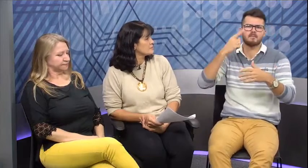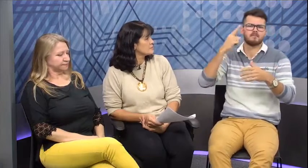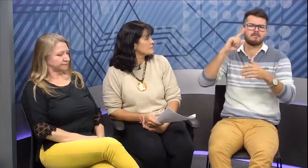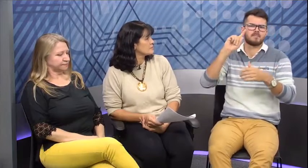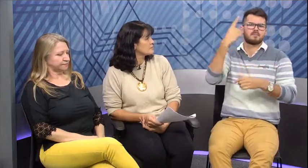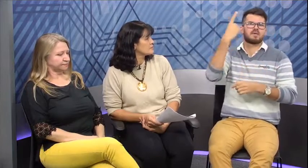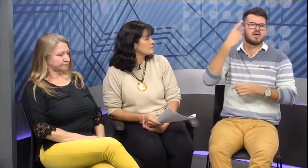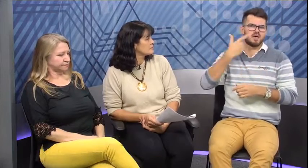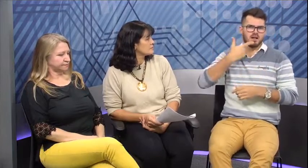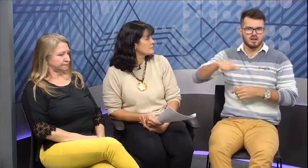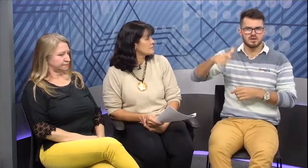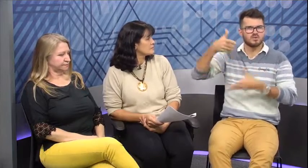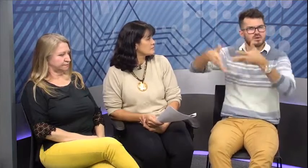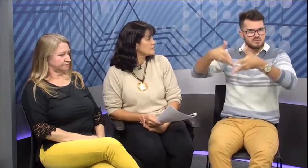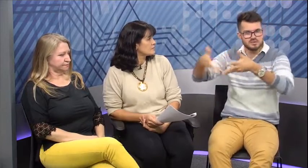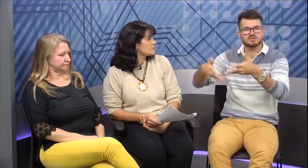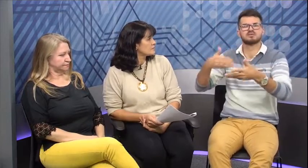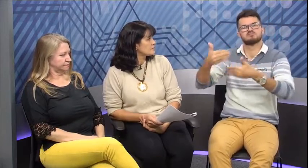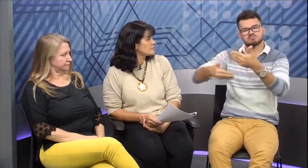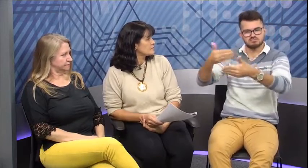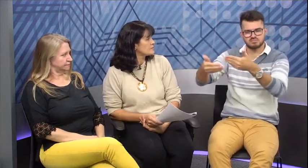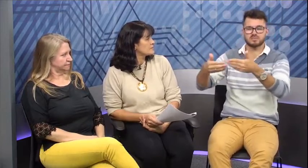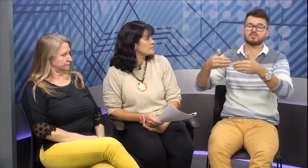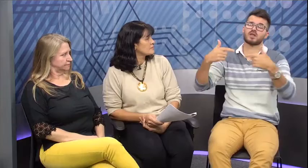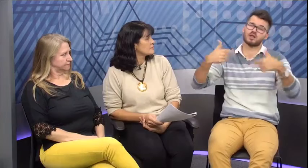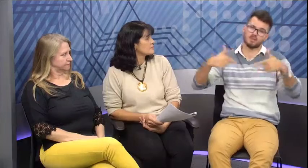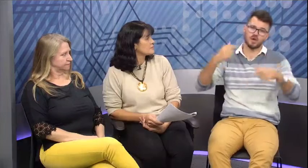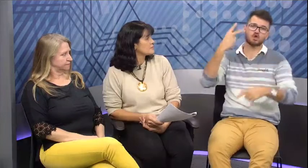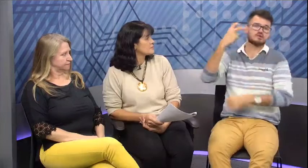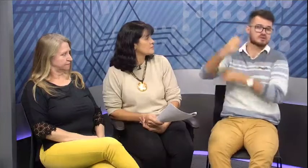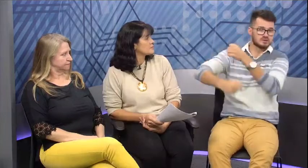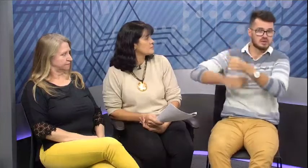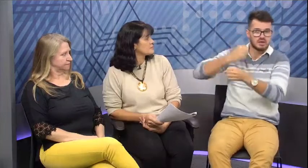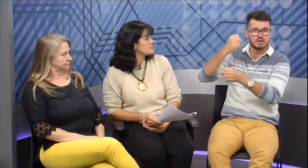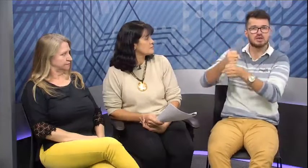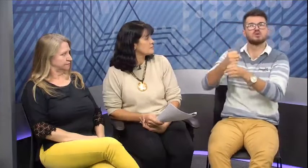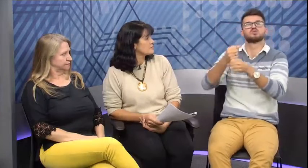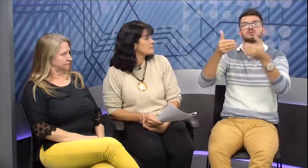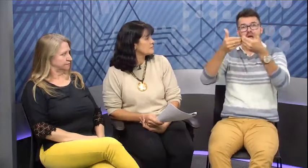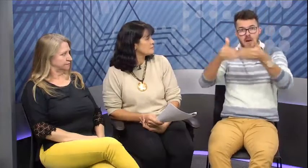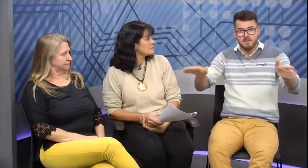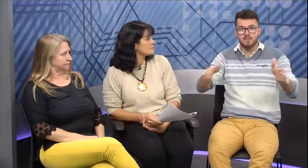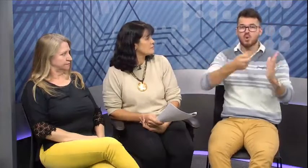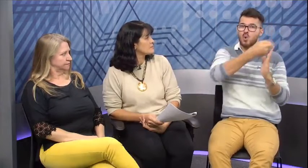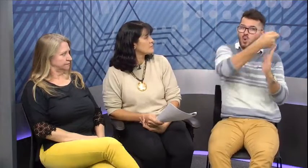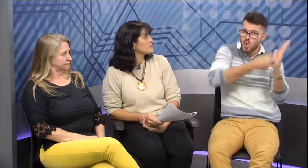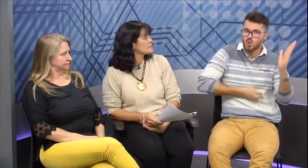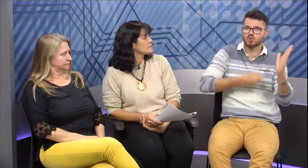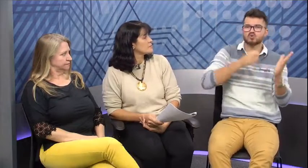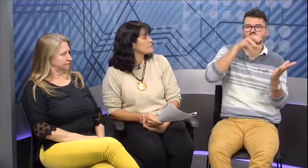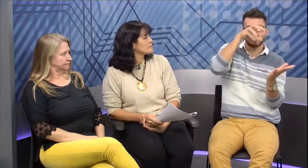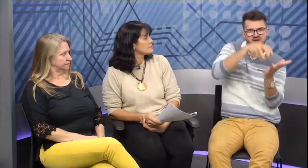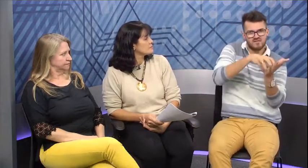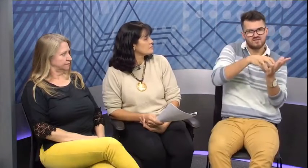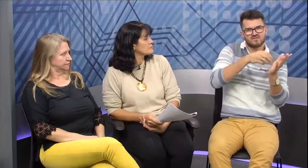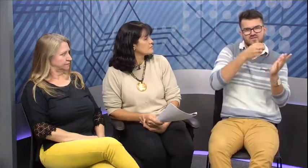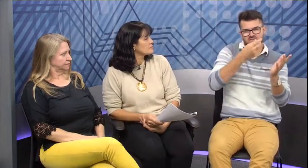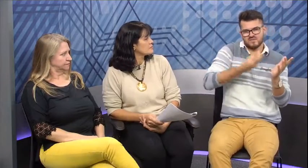Libras, a Libras como primeira língua, para que ocorra esse desenvolvimento. E aí abriu um outro concurso